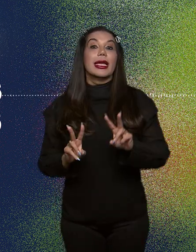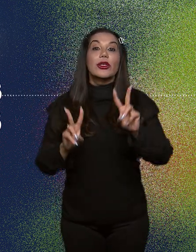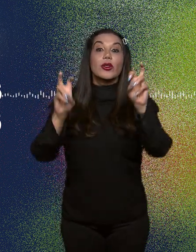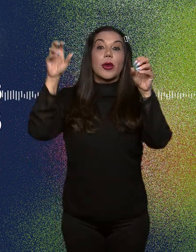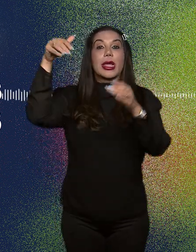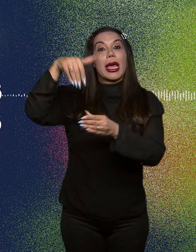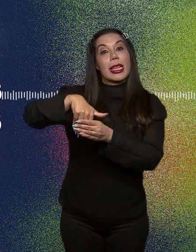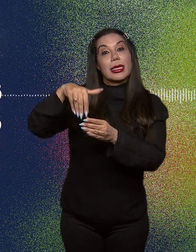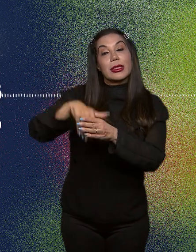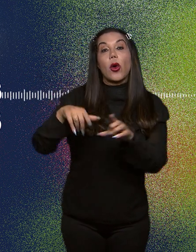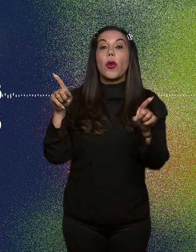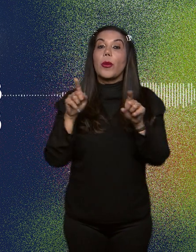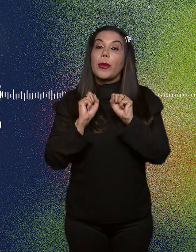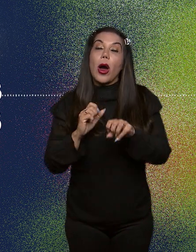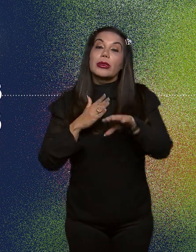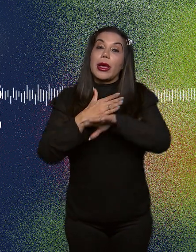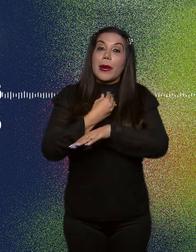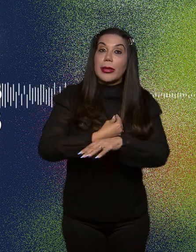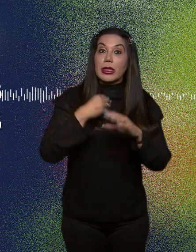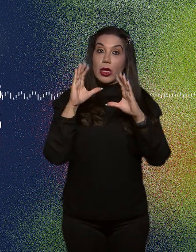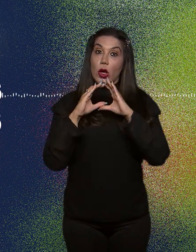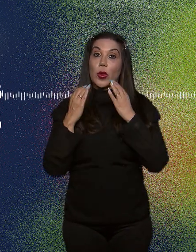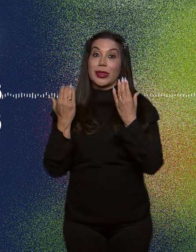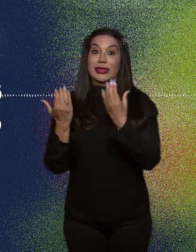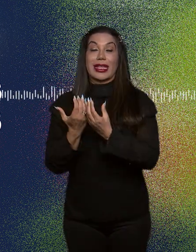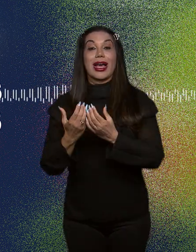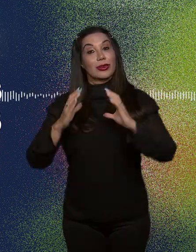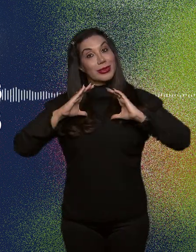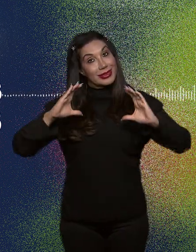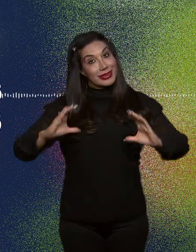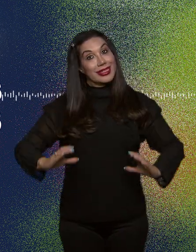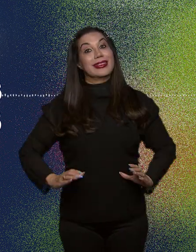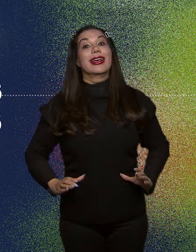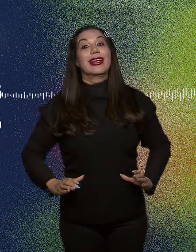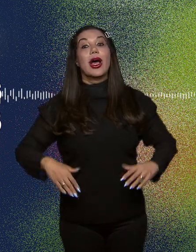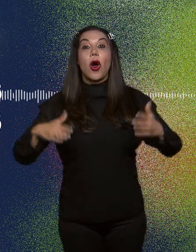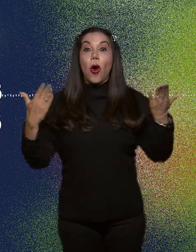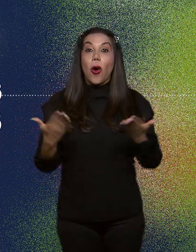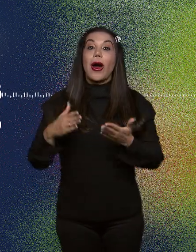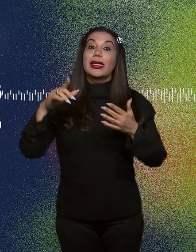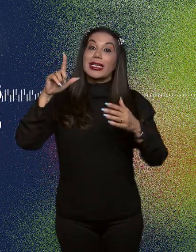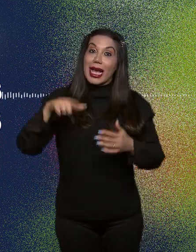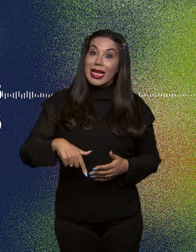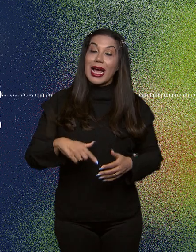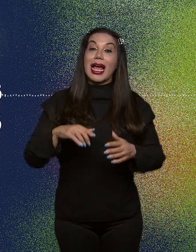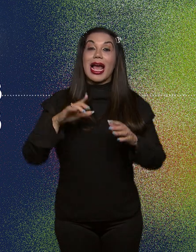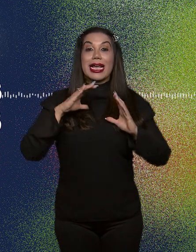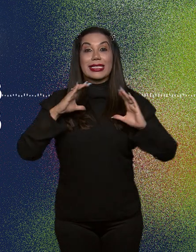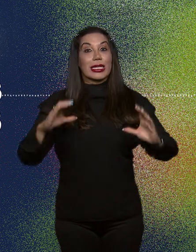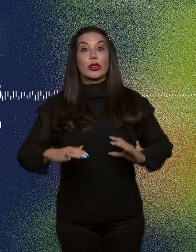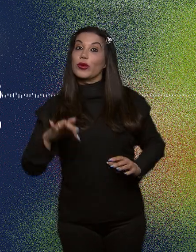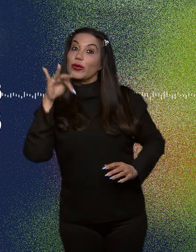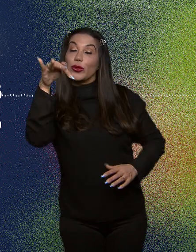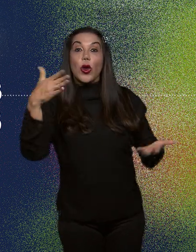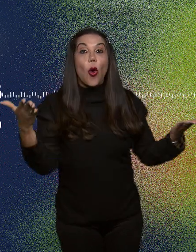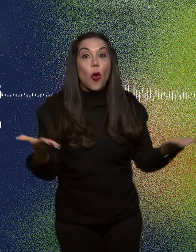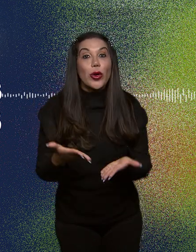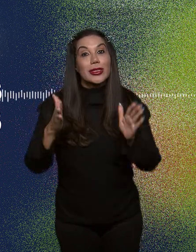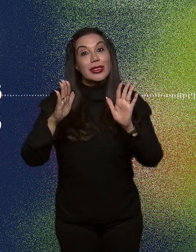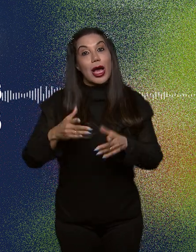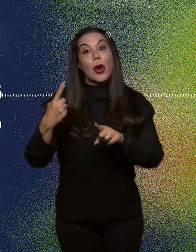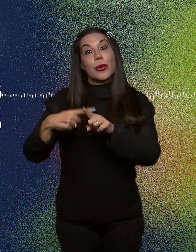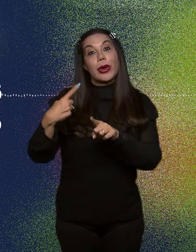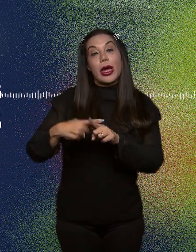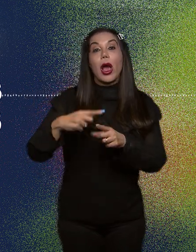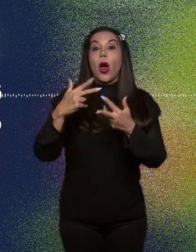eleições, porque ela pode participar da sua comunidade como uma cidadã hoje e não uma cidadã do futuro, né? Porque